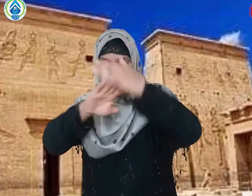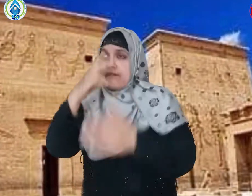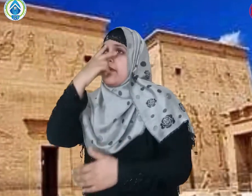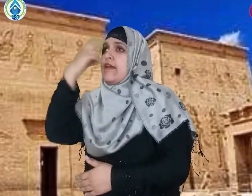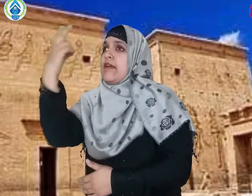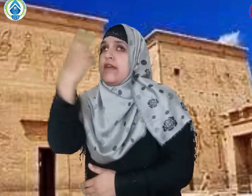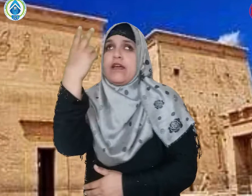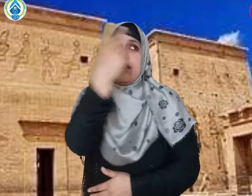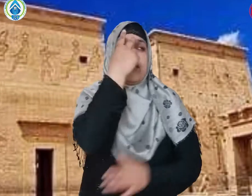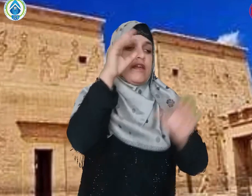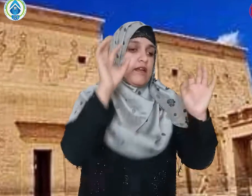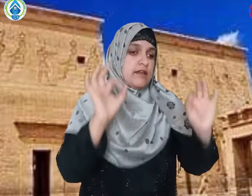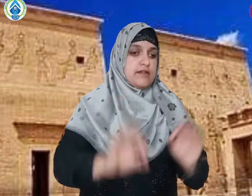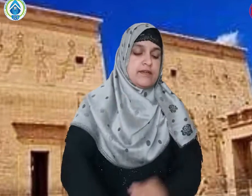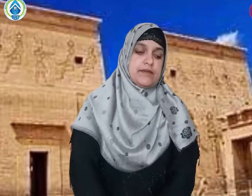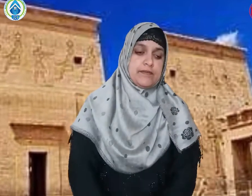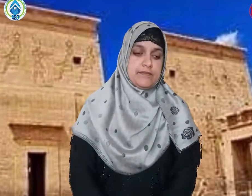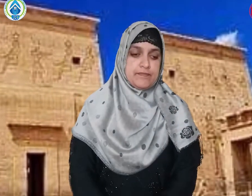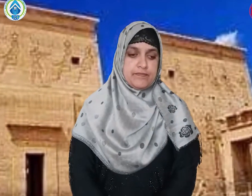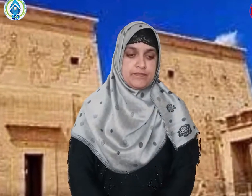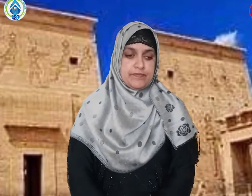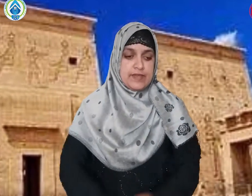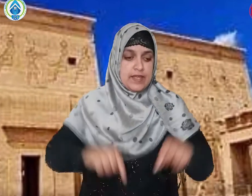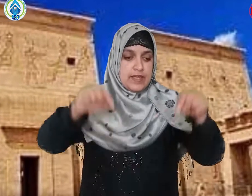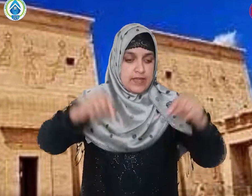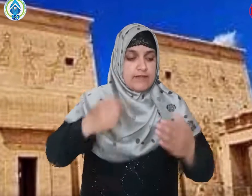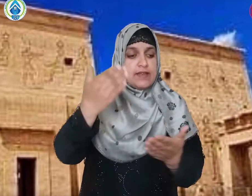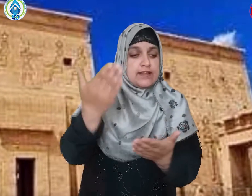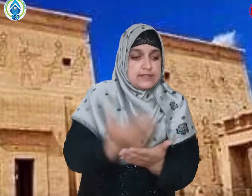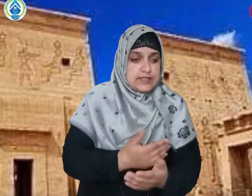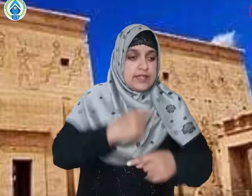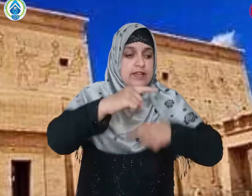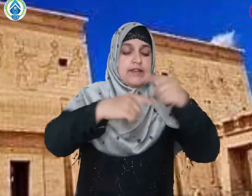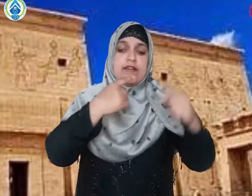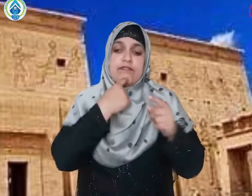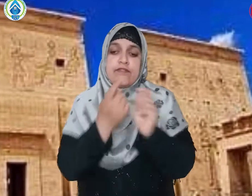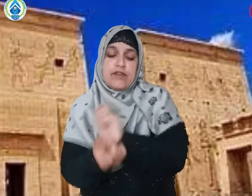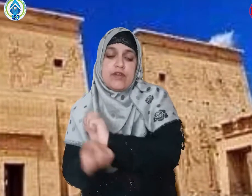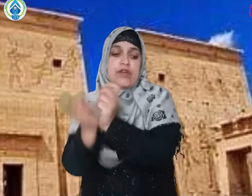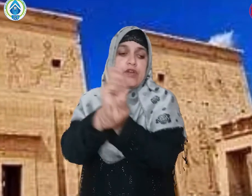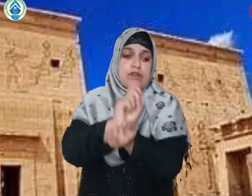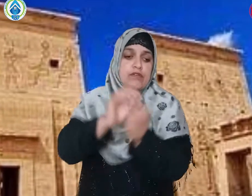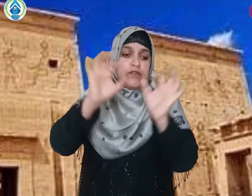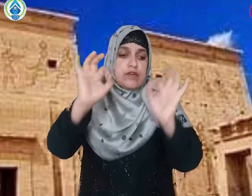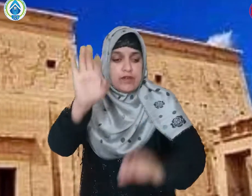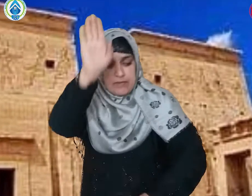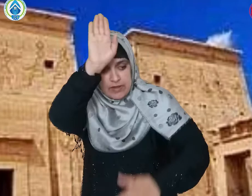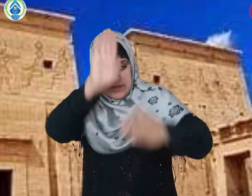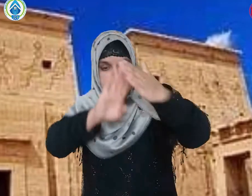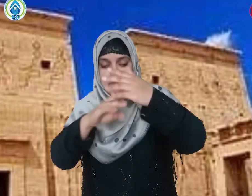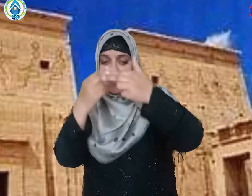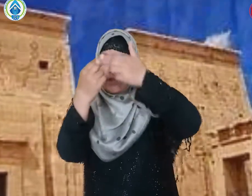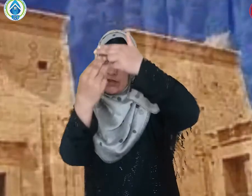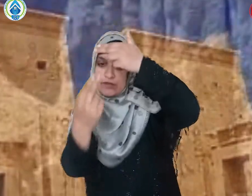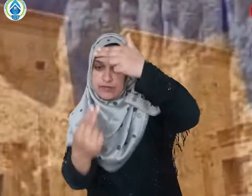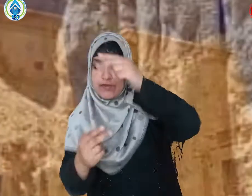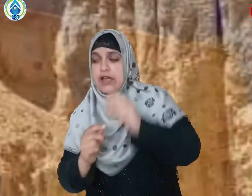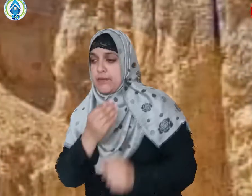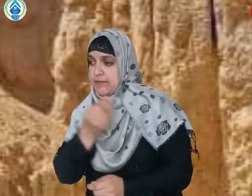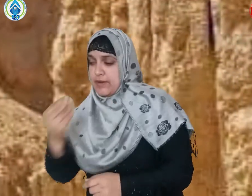سے گرے ہوئے پتھروں سے محفوظ شدہ ہے۔ 1922 میں توتن خامون کے مقبرے میں سے حیران کن طور پہ ڈیرو خزانہ برآمد کیا گیا